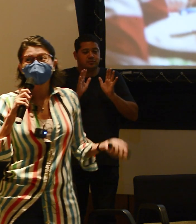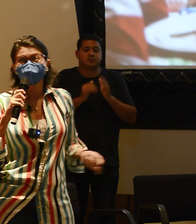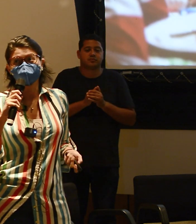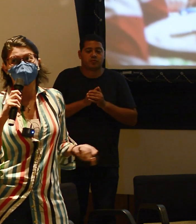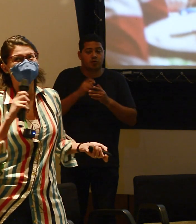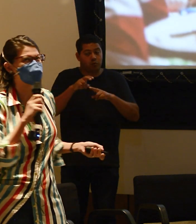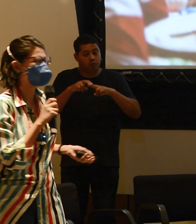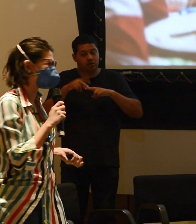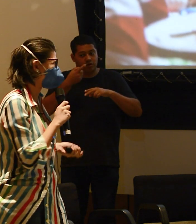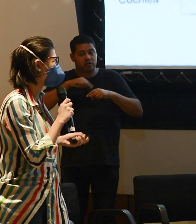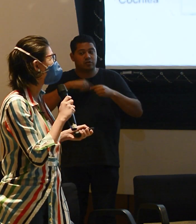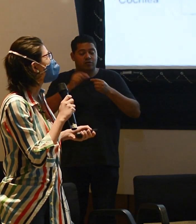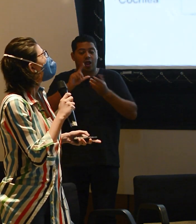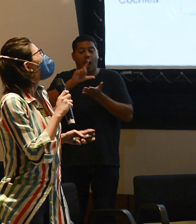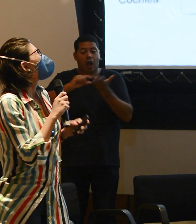fazer tese sobre isso.